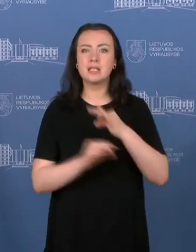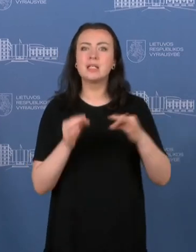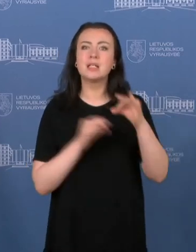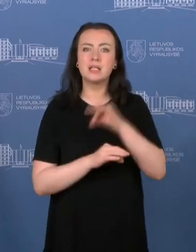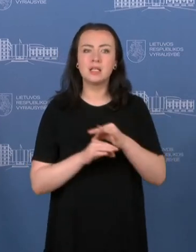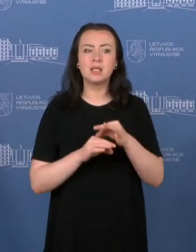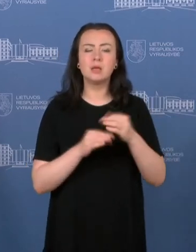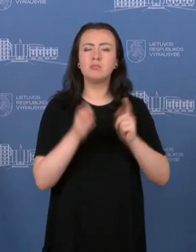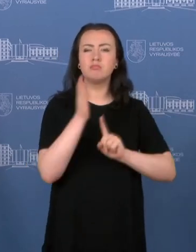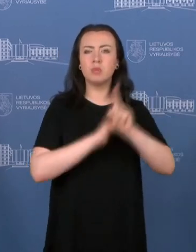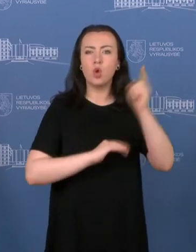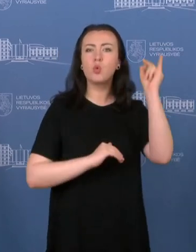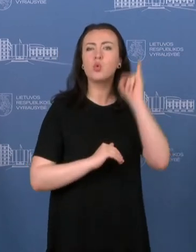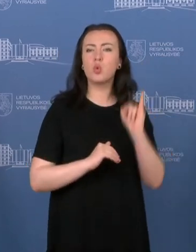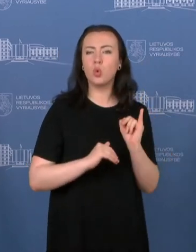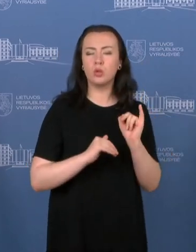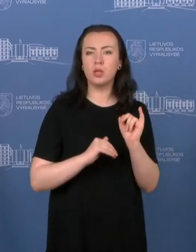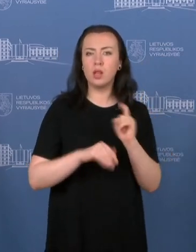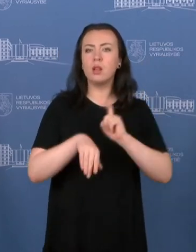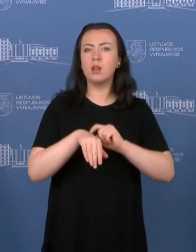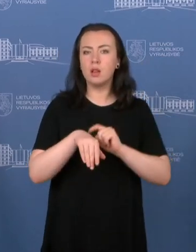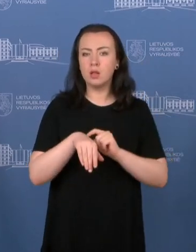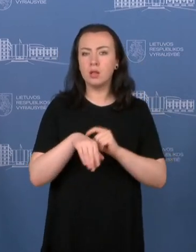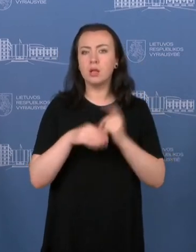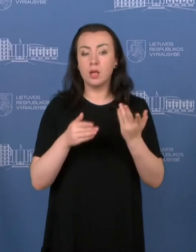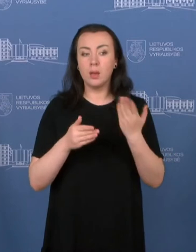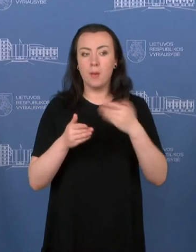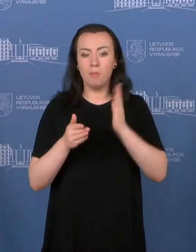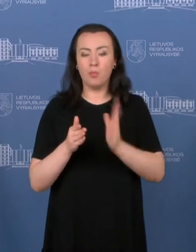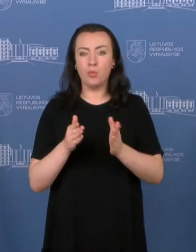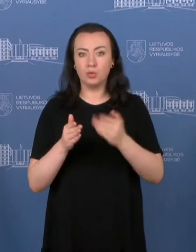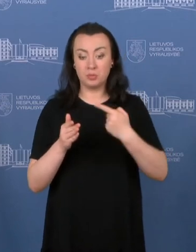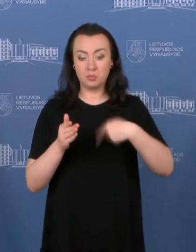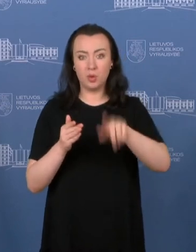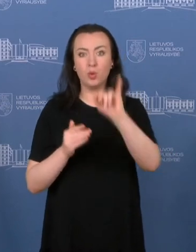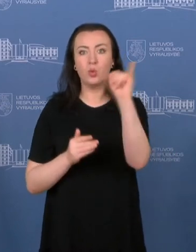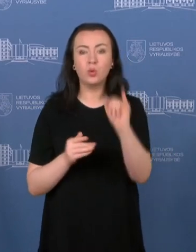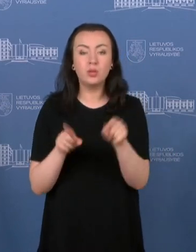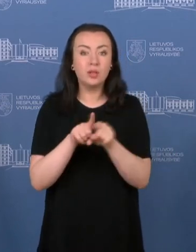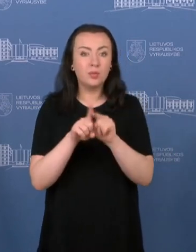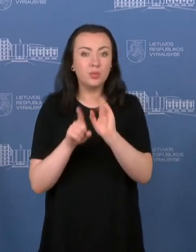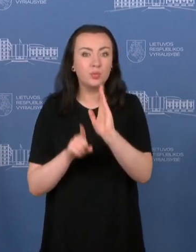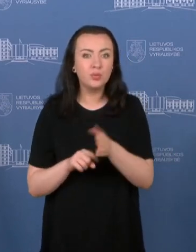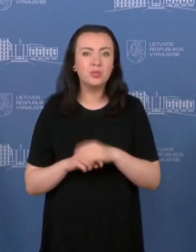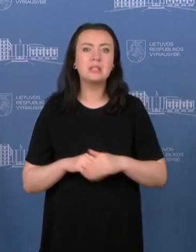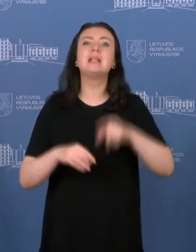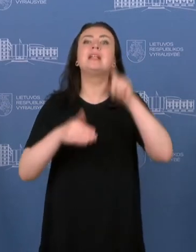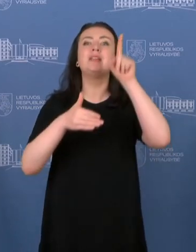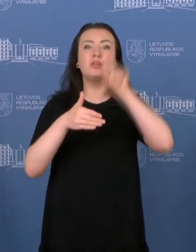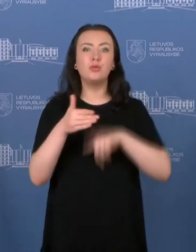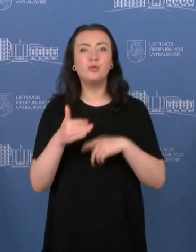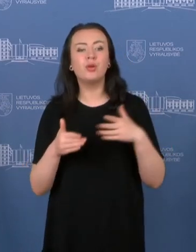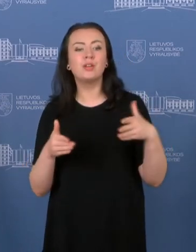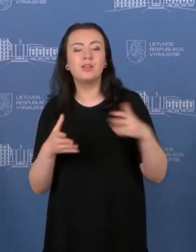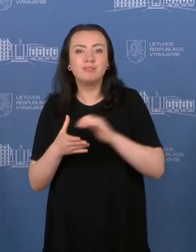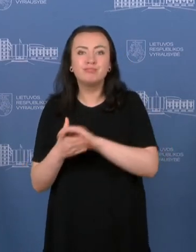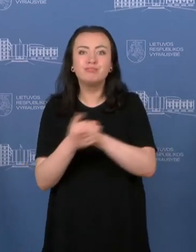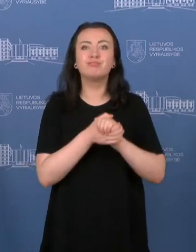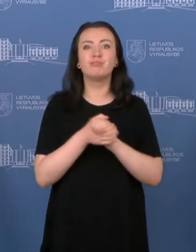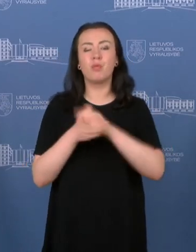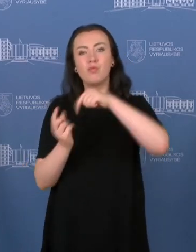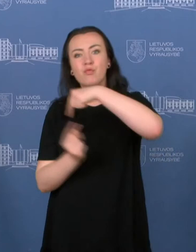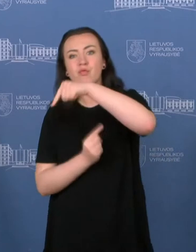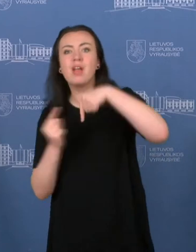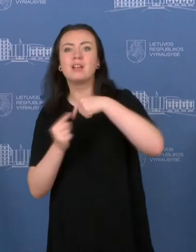rudenį ir tada tikrai manau, kad visos suinteresuotos pusės, tiek verslas,